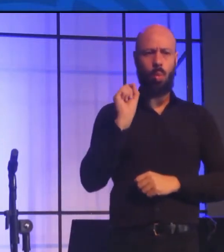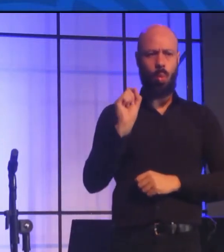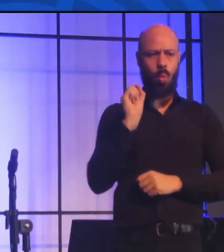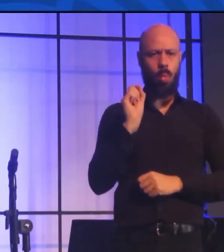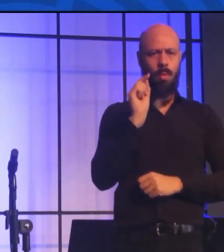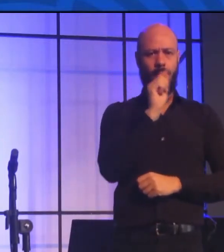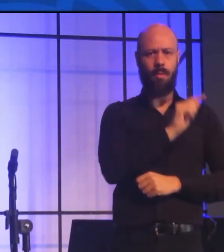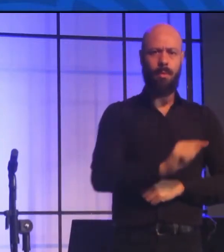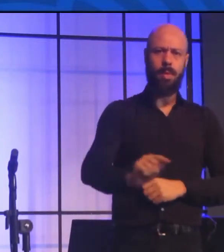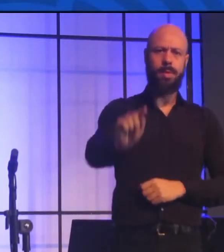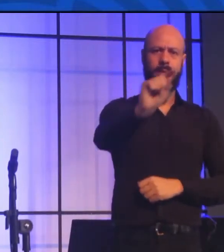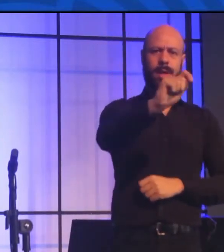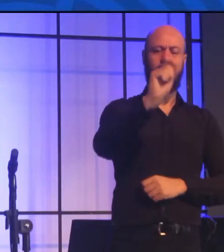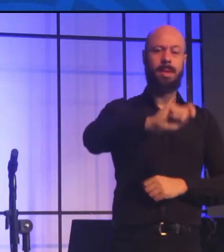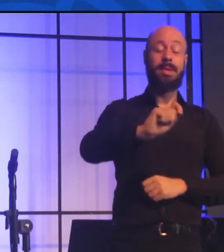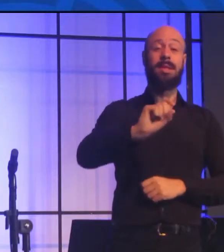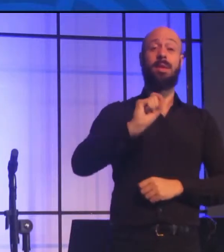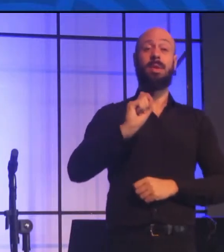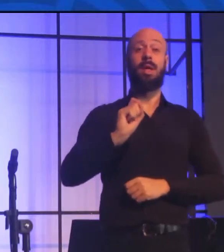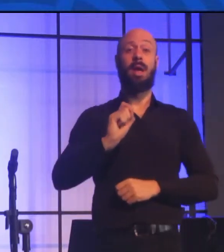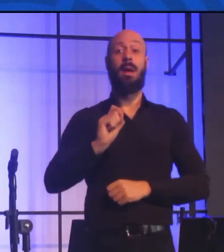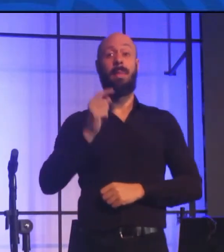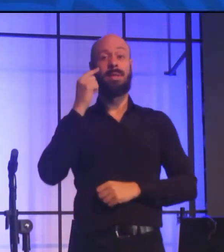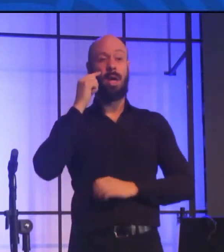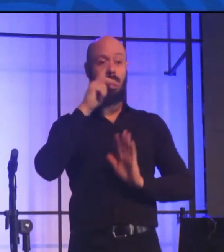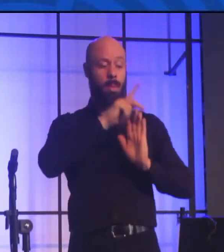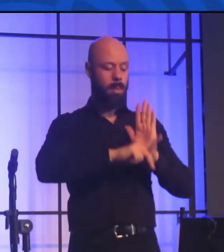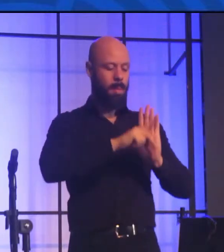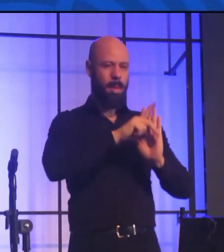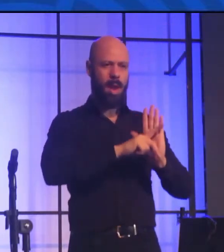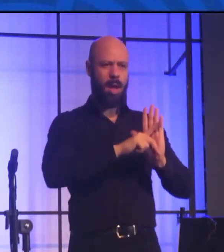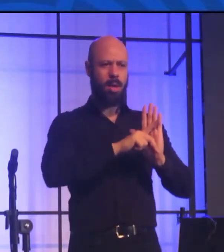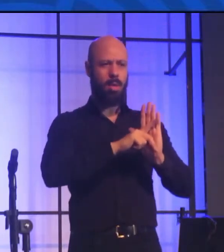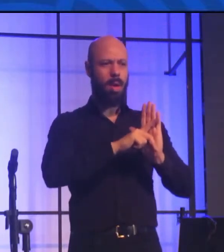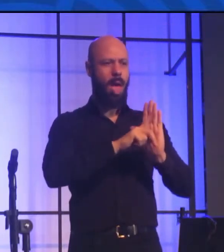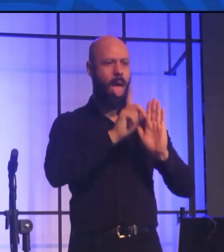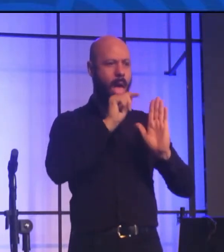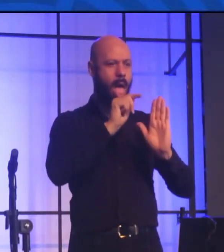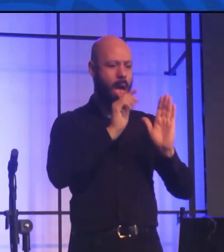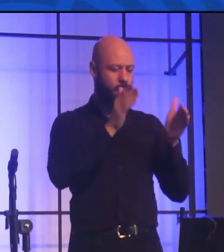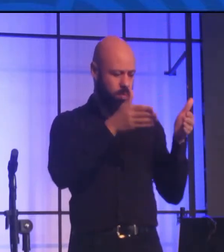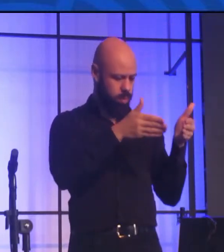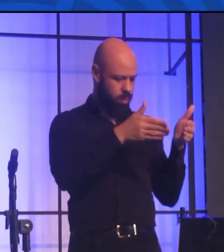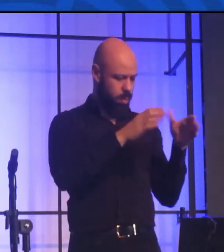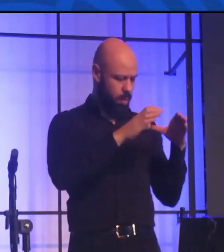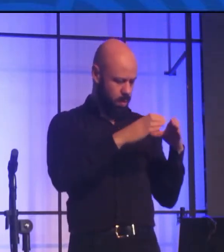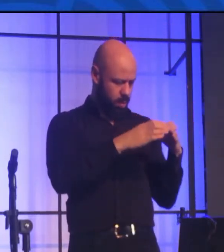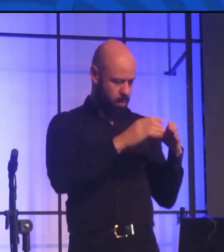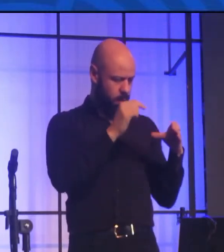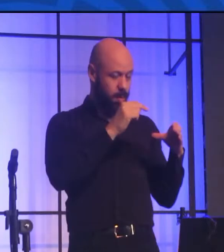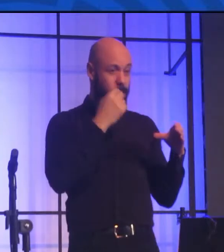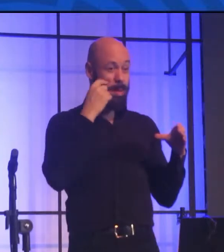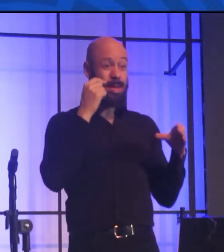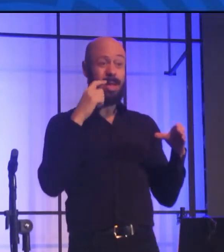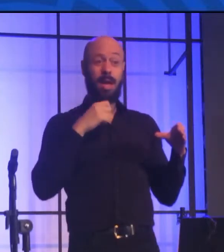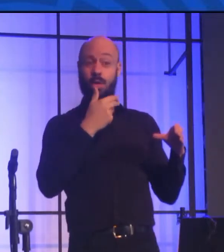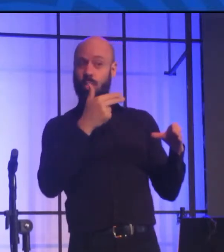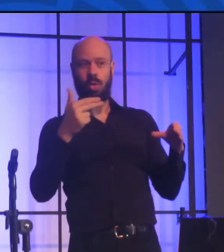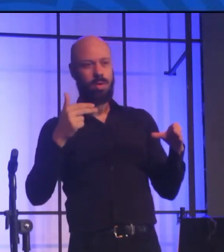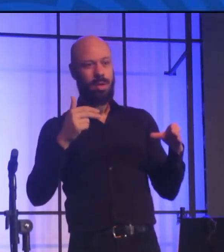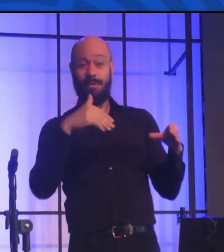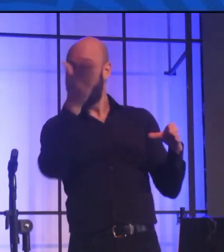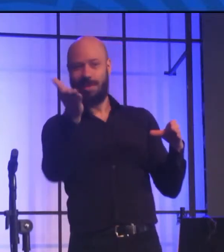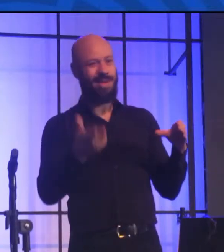acontecer na sua vida estão justamente fora do seu plano. Se você entender e compreender